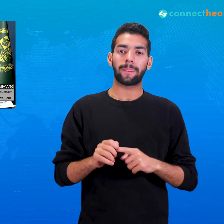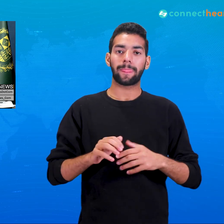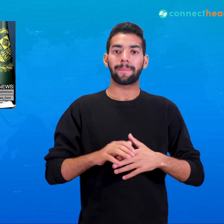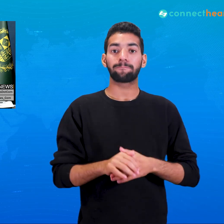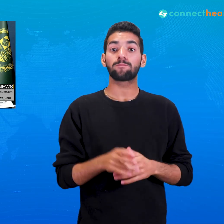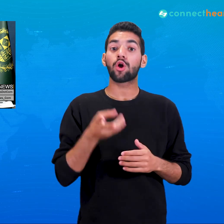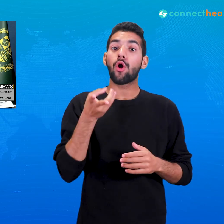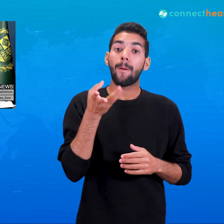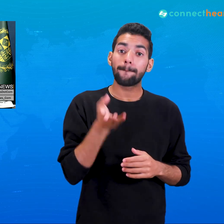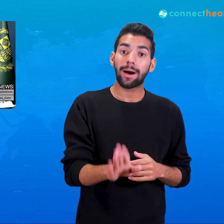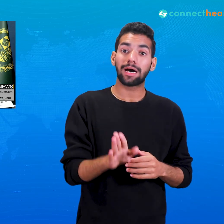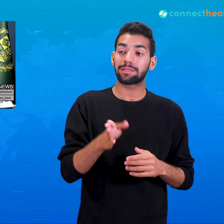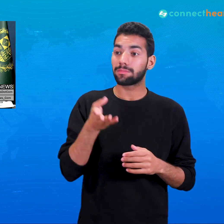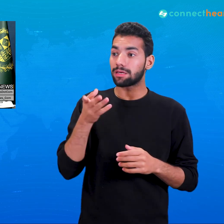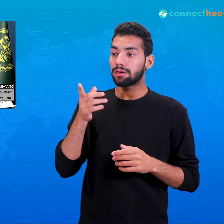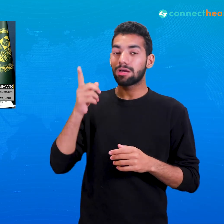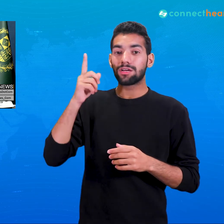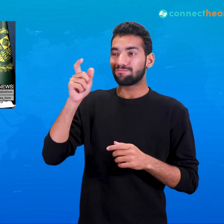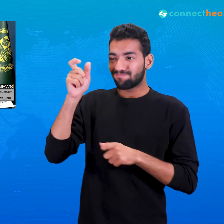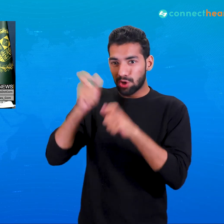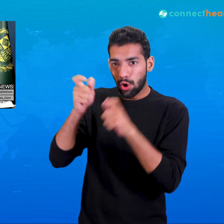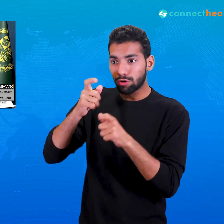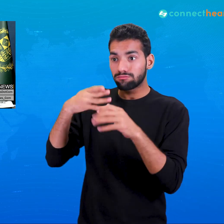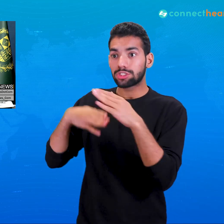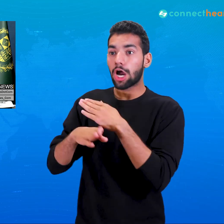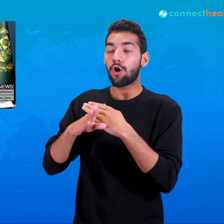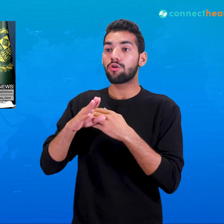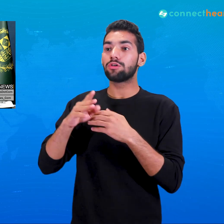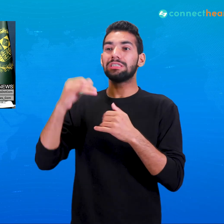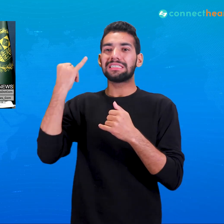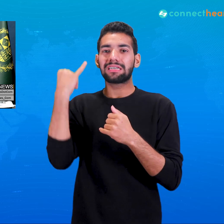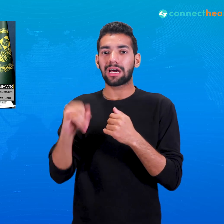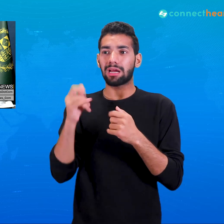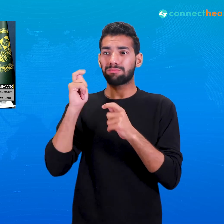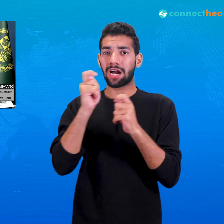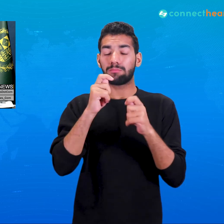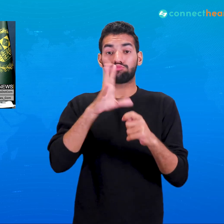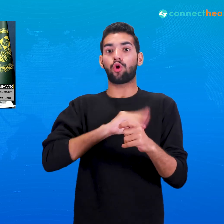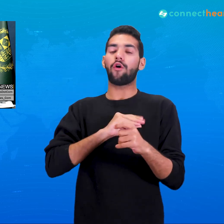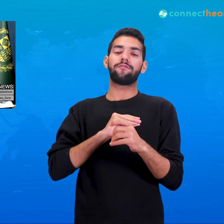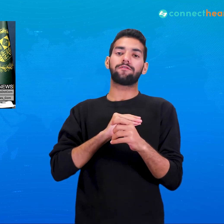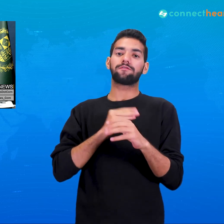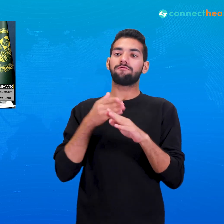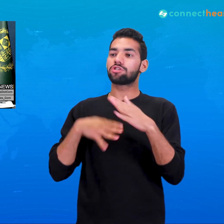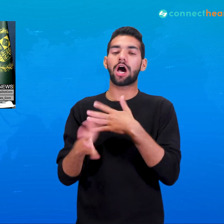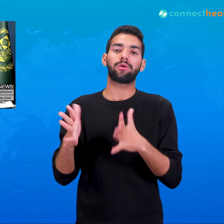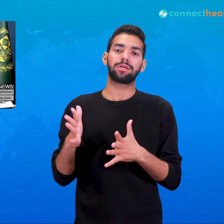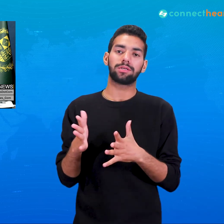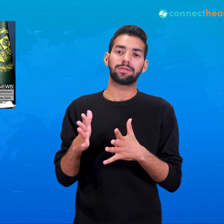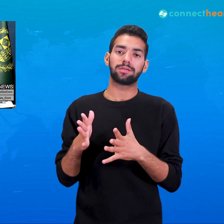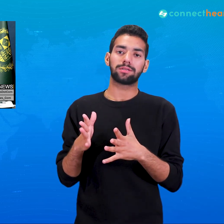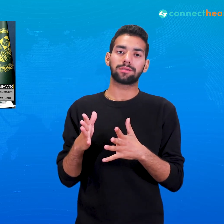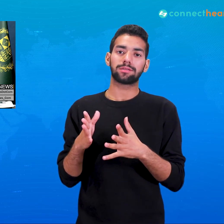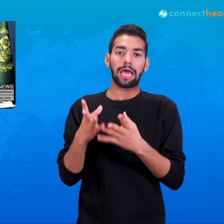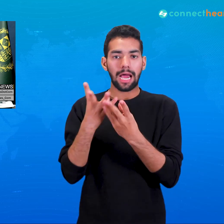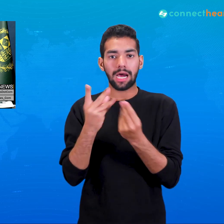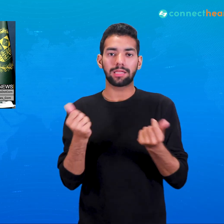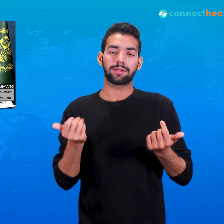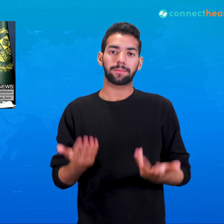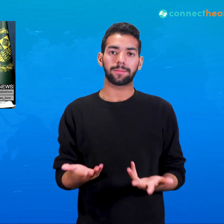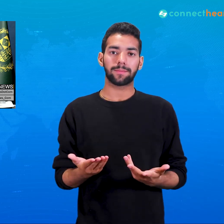اندر. اس سے لوگوں کے اندر خوف آتا ہے. کرائم کرتے ہوئے لوگ ڈرتے ہیں. اگر